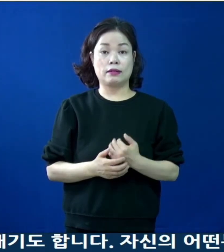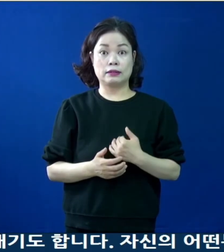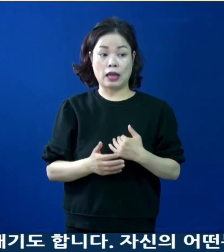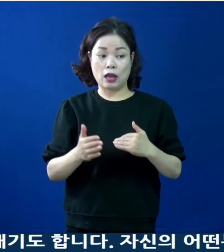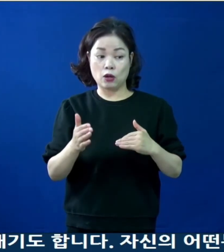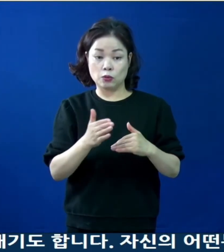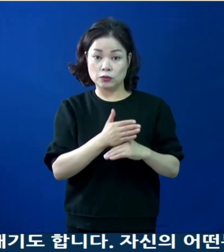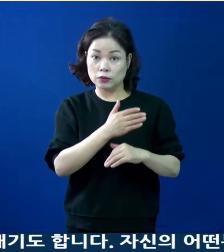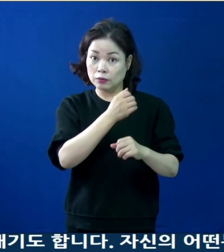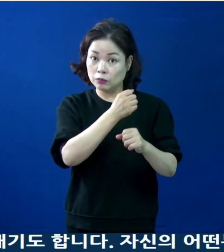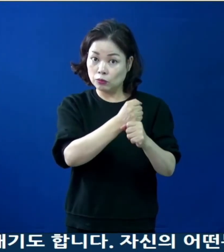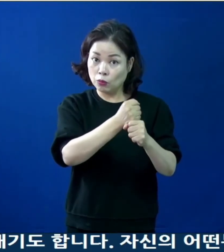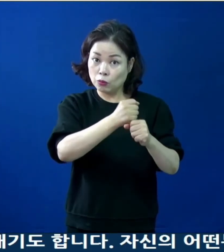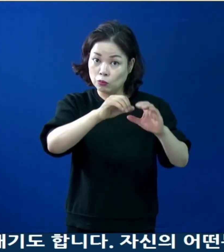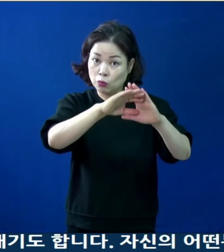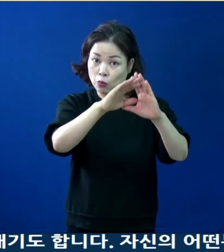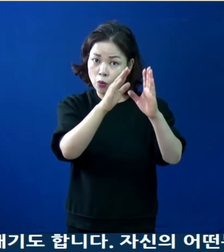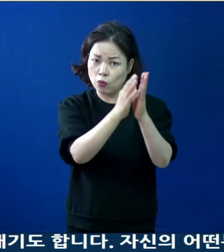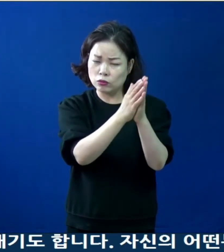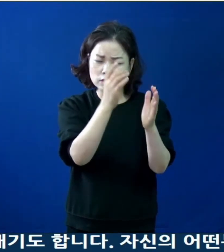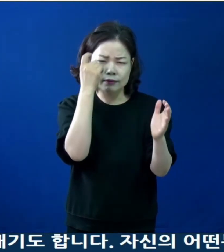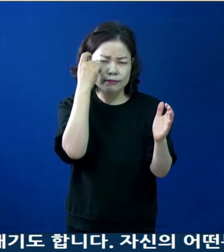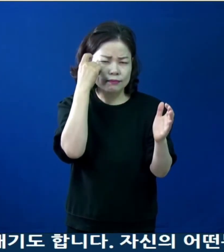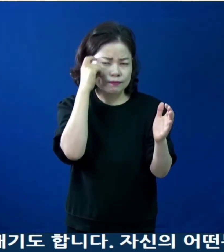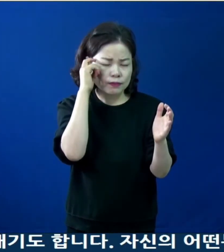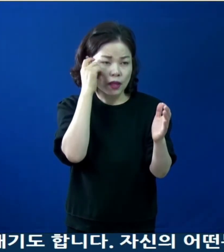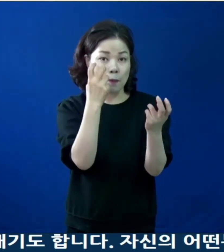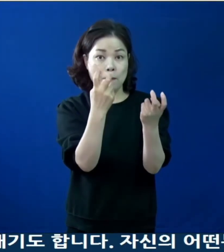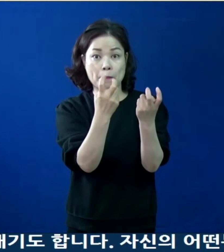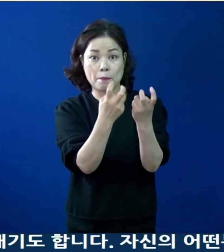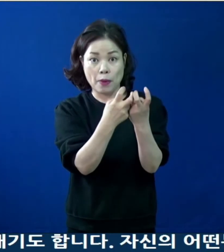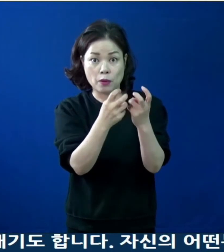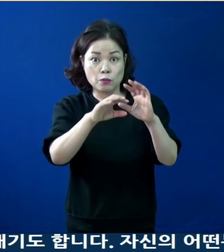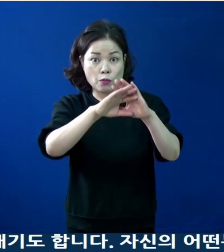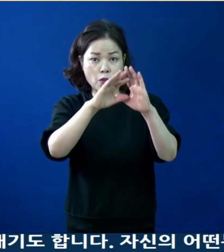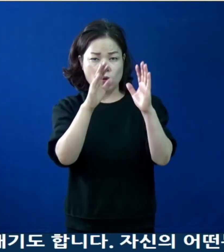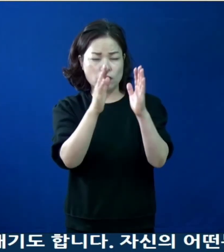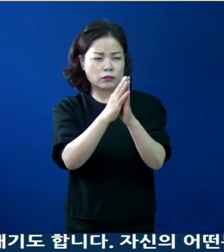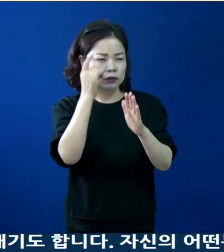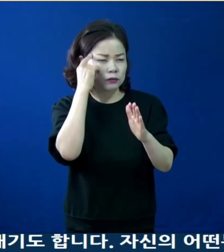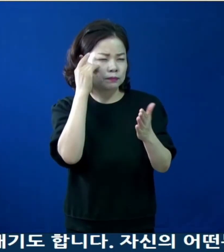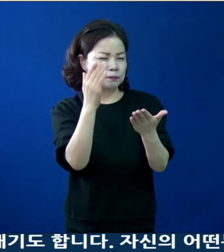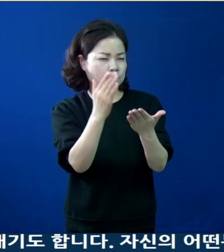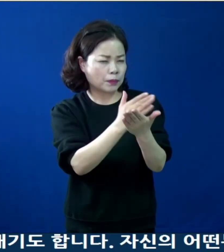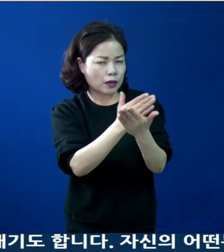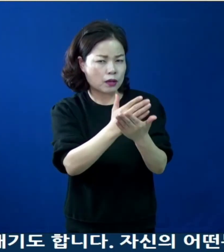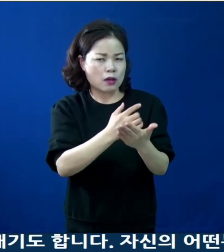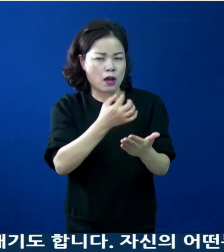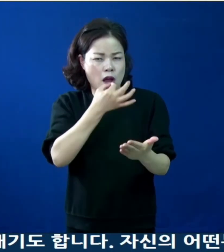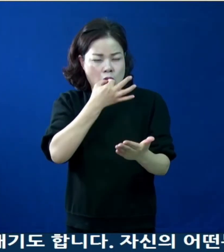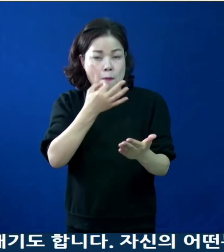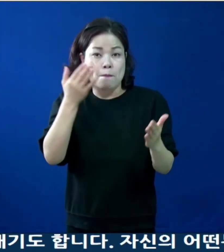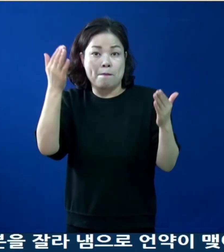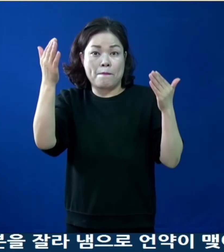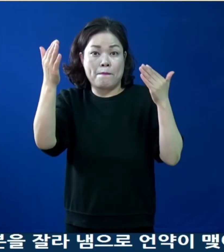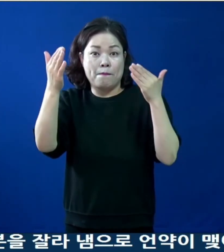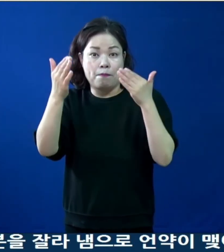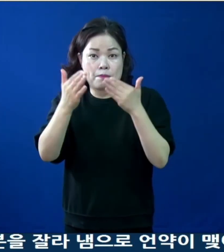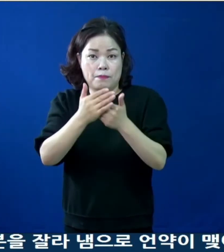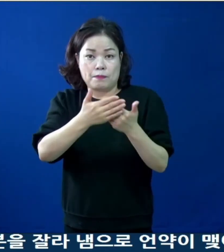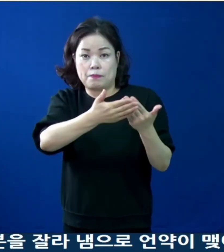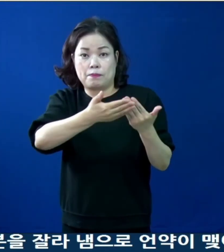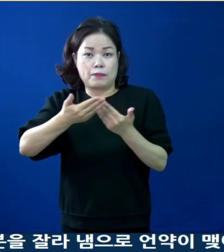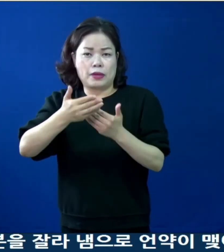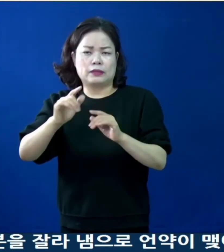나로부터 생산되는 모든 생각, 모든 방법, 모든 판단, 모든 욕망마저도